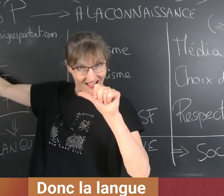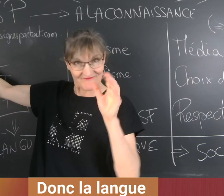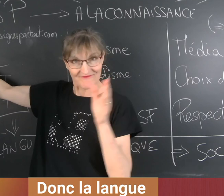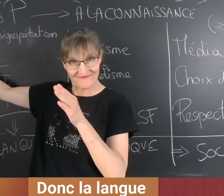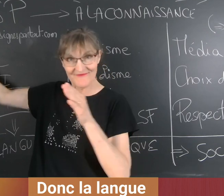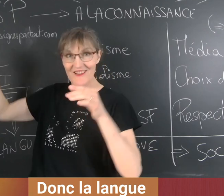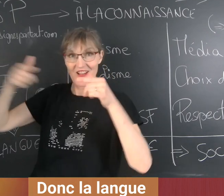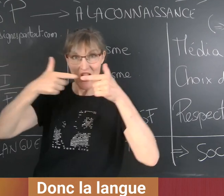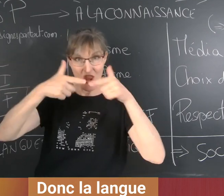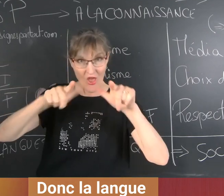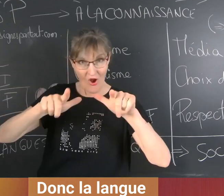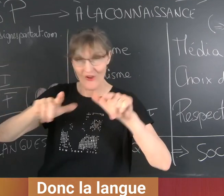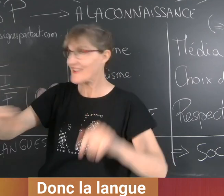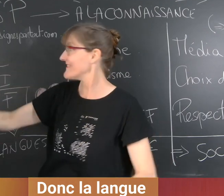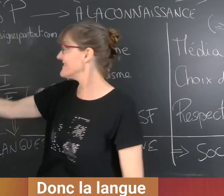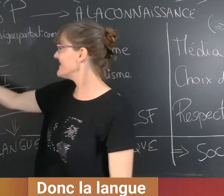Donc la langue